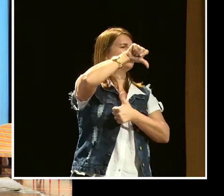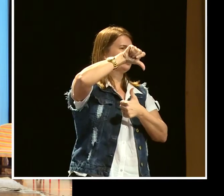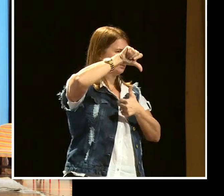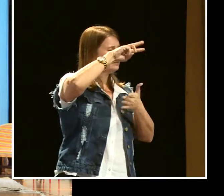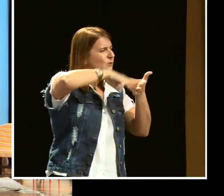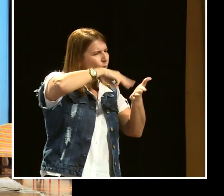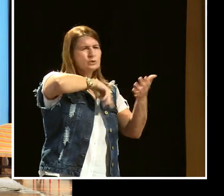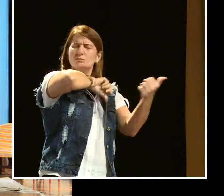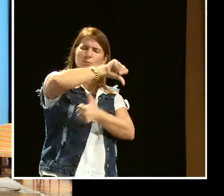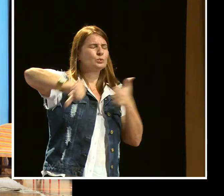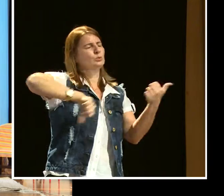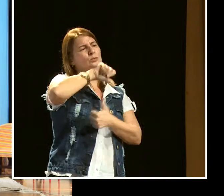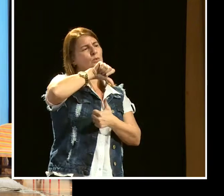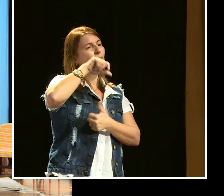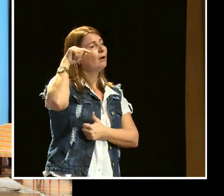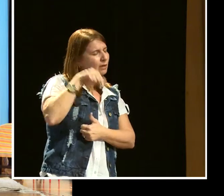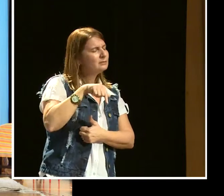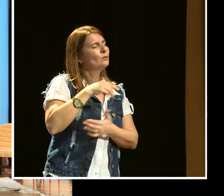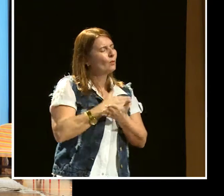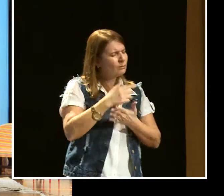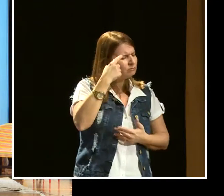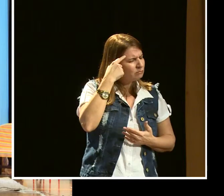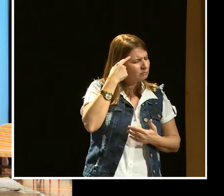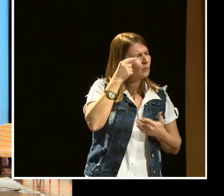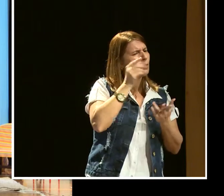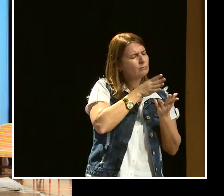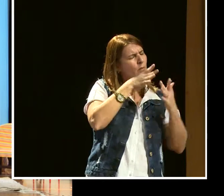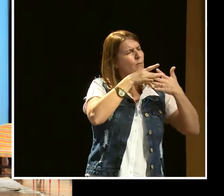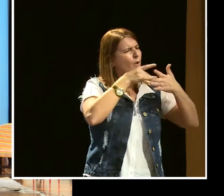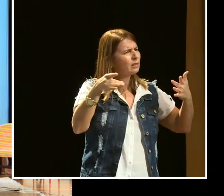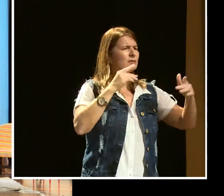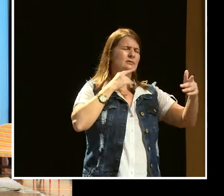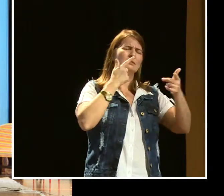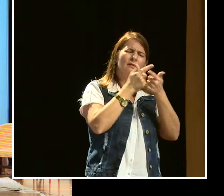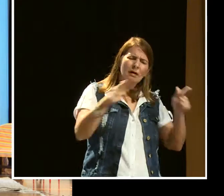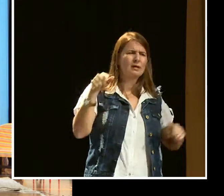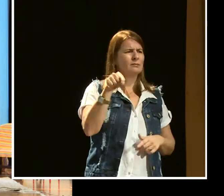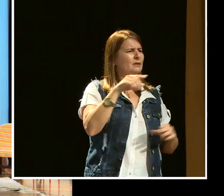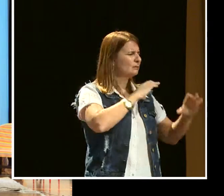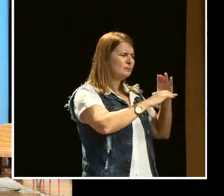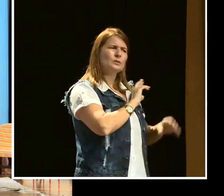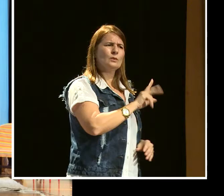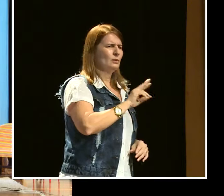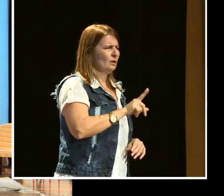DESU pensaram na necessidade de mudar a metodologia do qual era praticada.